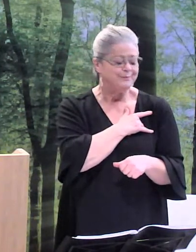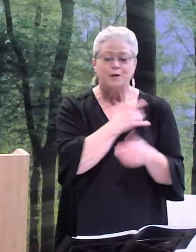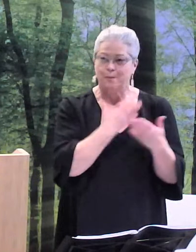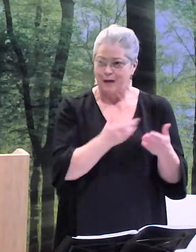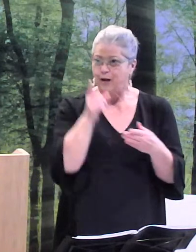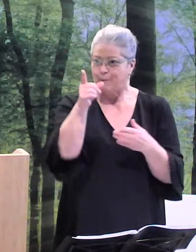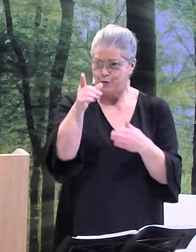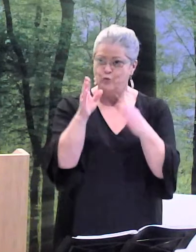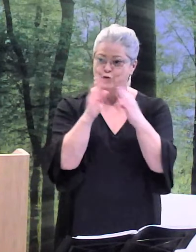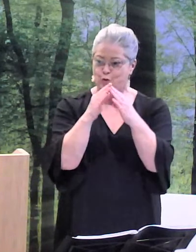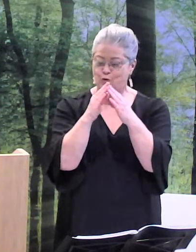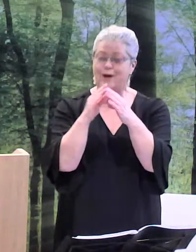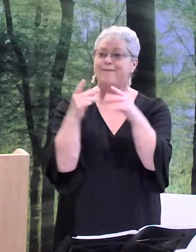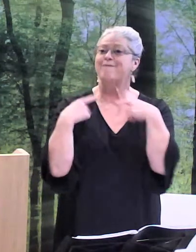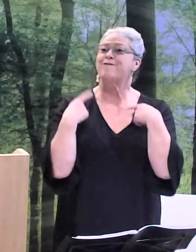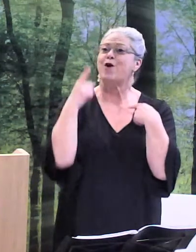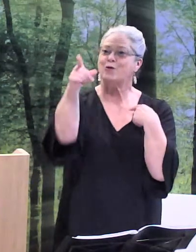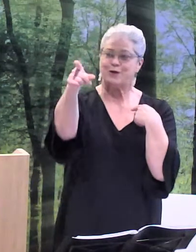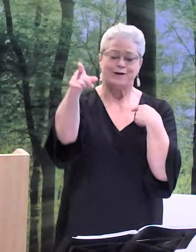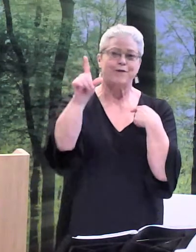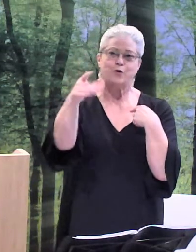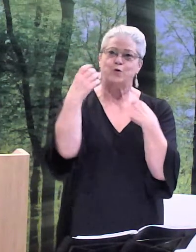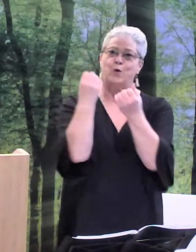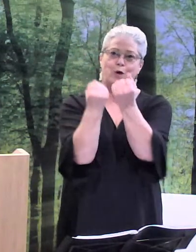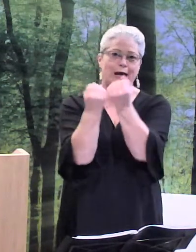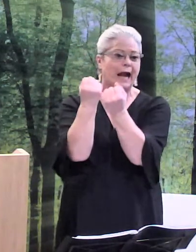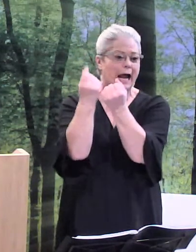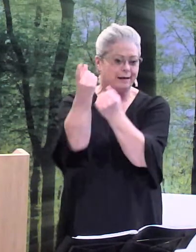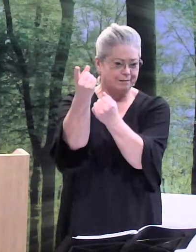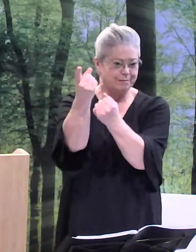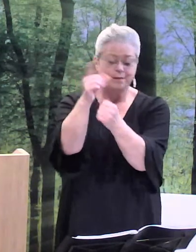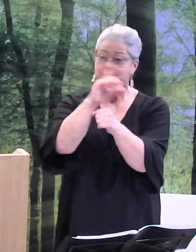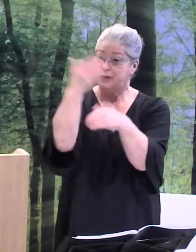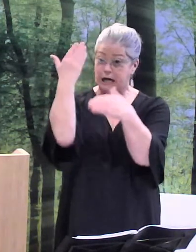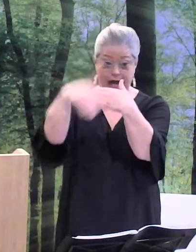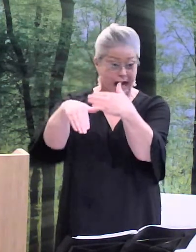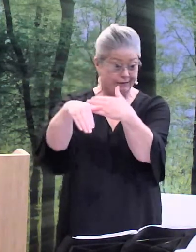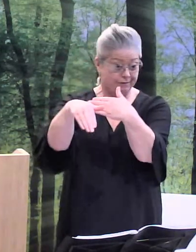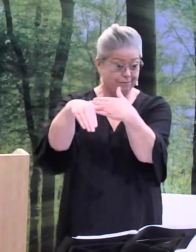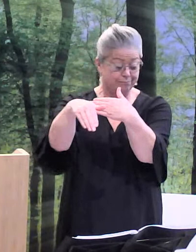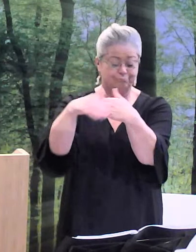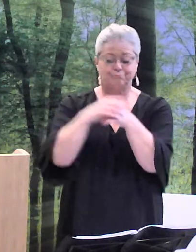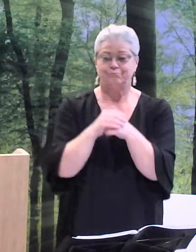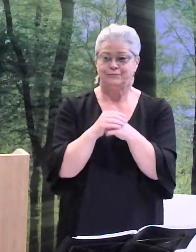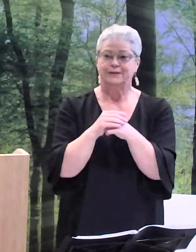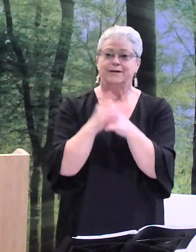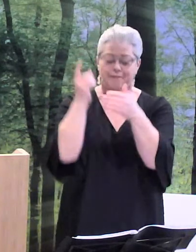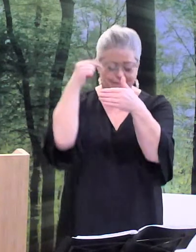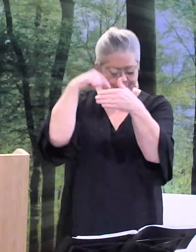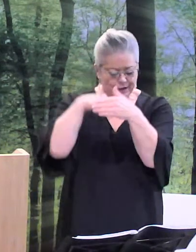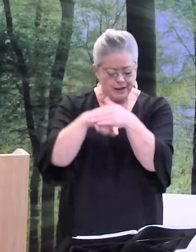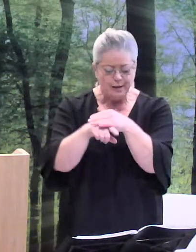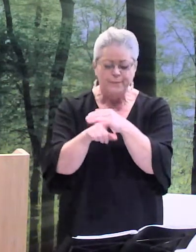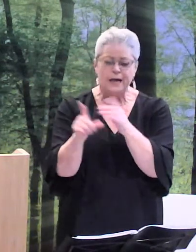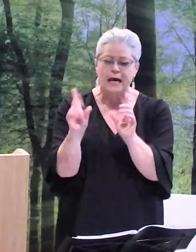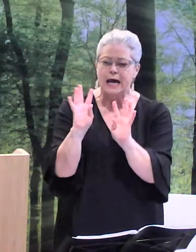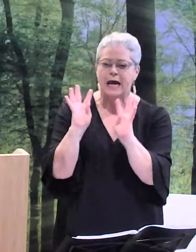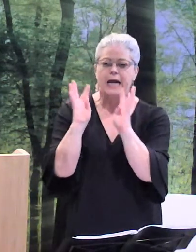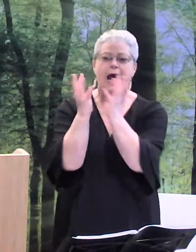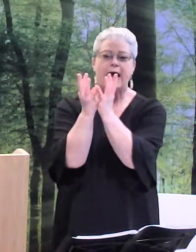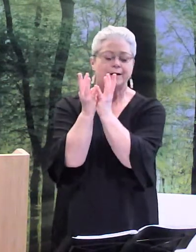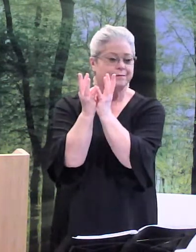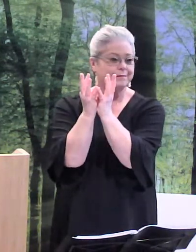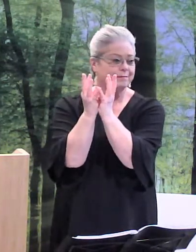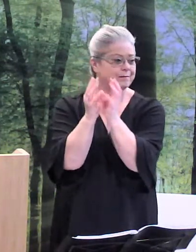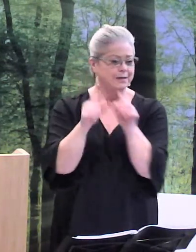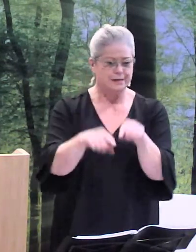Breng hem u thuis in de vreugde van uw rijk, waaraan geen einde komt. Verdiep de eenheid die ons samenbracht